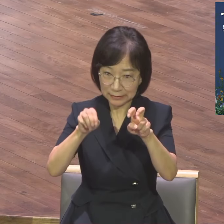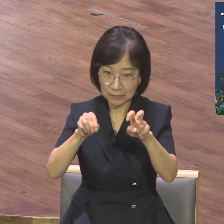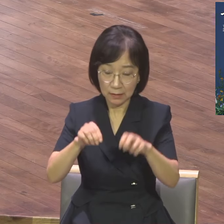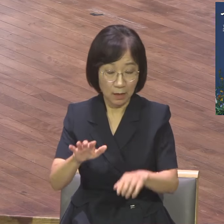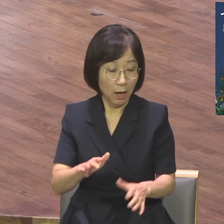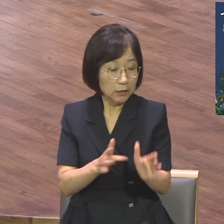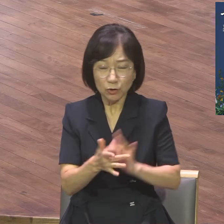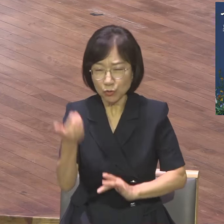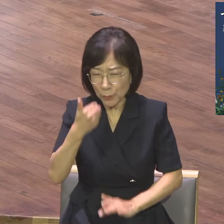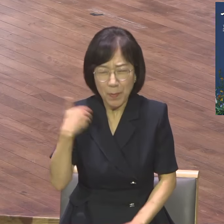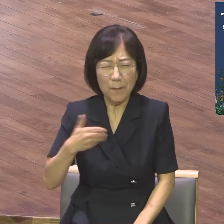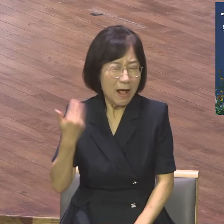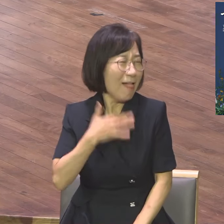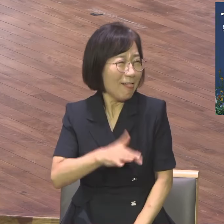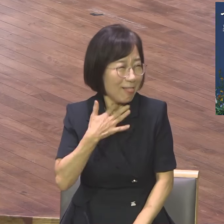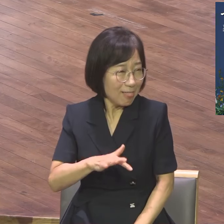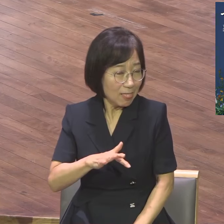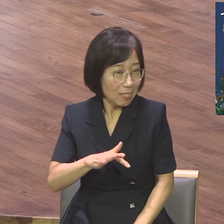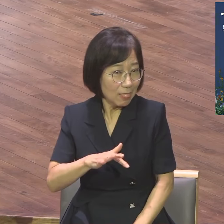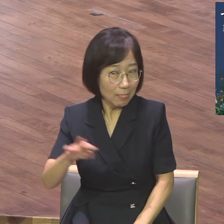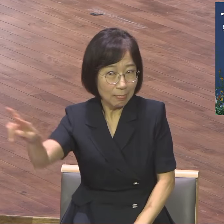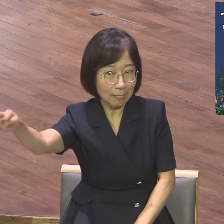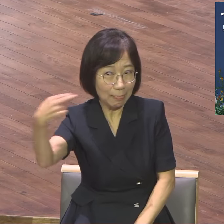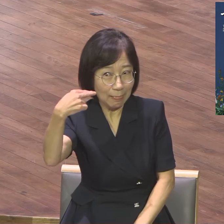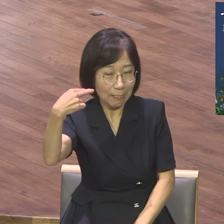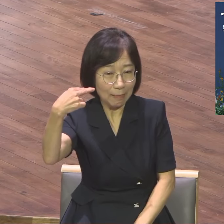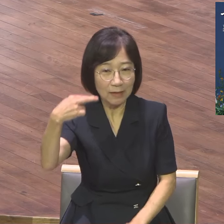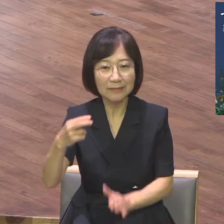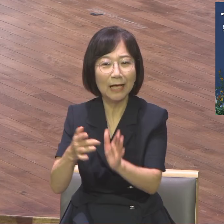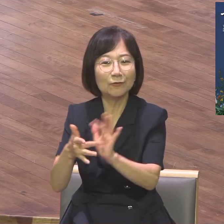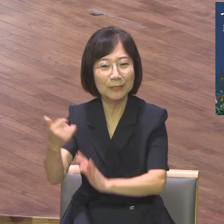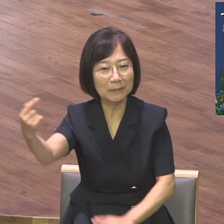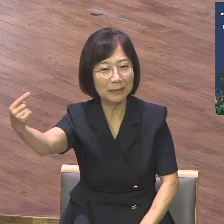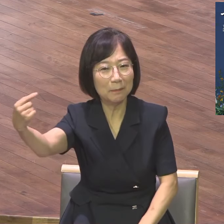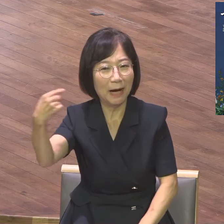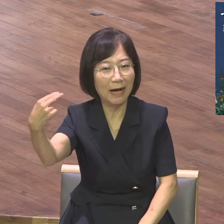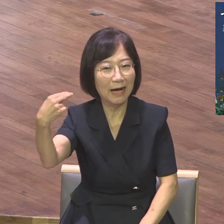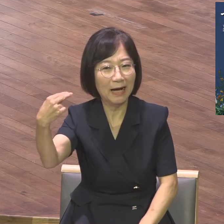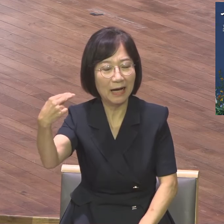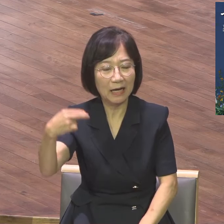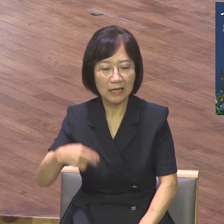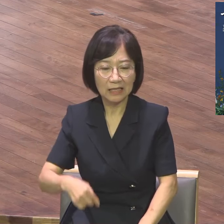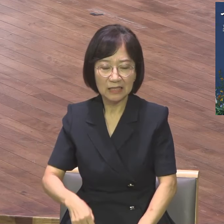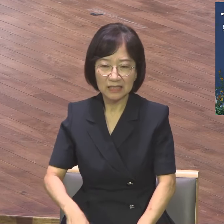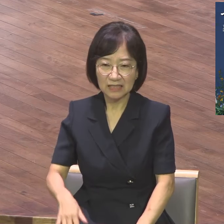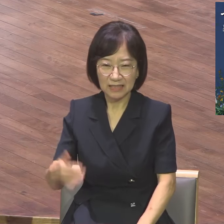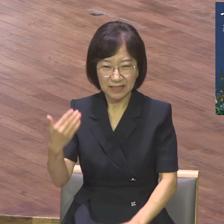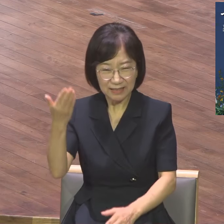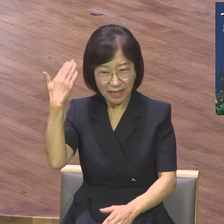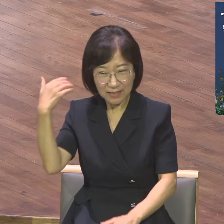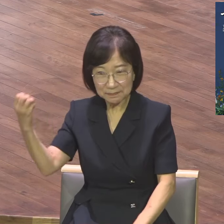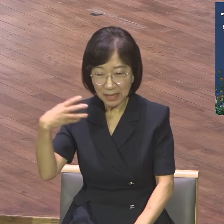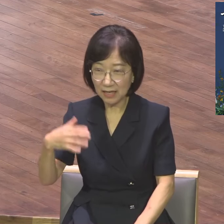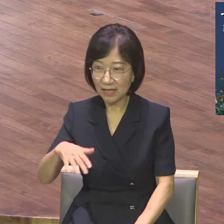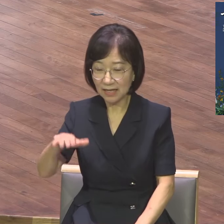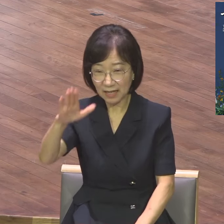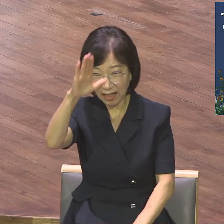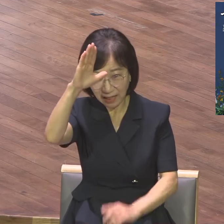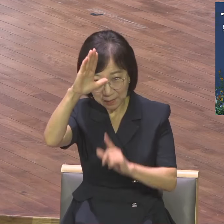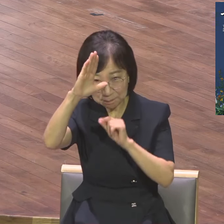마주쳤어요. 부인하는 베드로와 예수님이 봐라 내가 말하지 않았냐. 다 울기 전에 너 배신한다 안